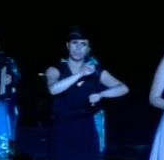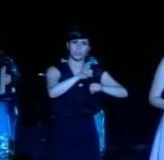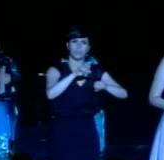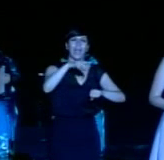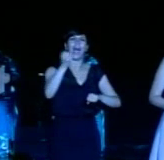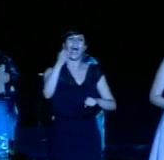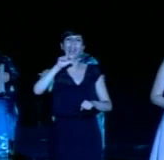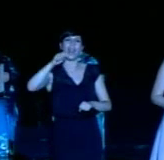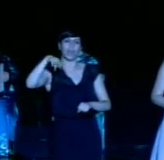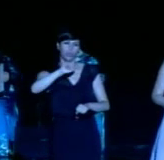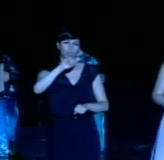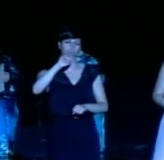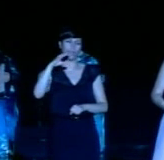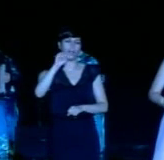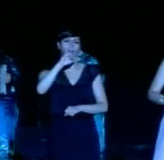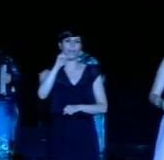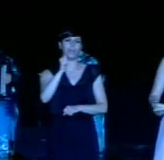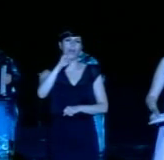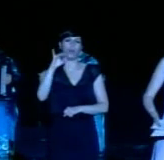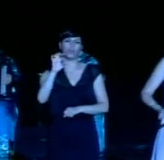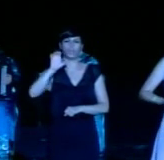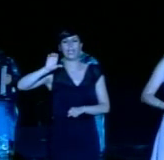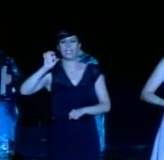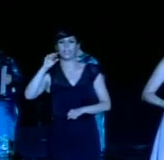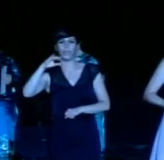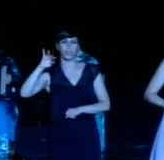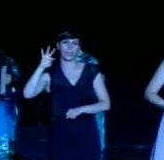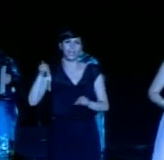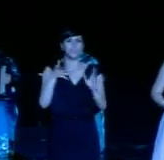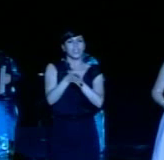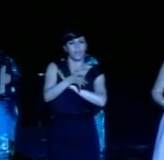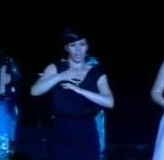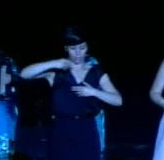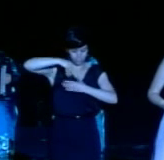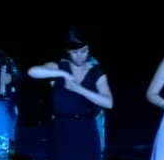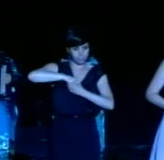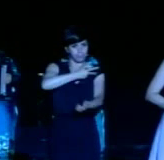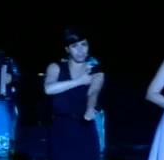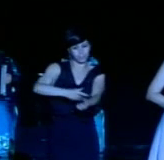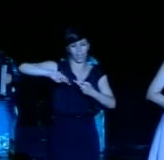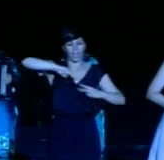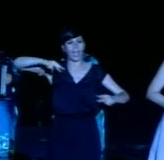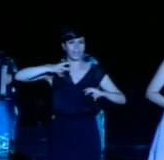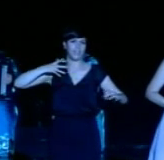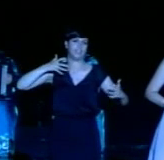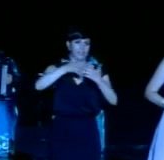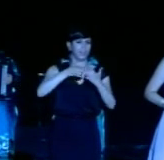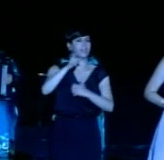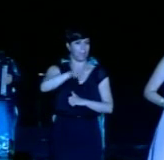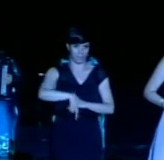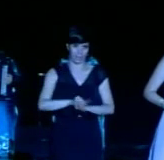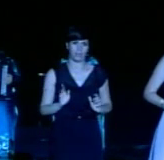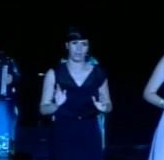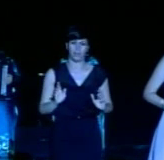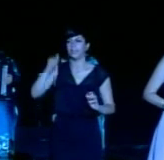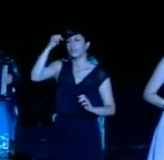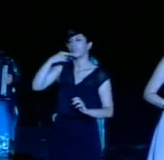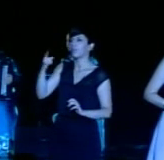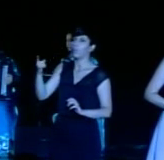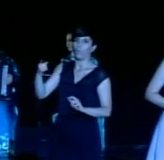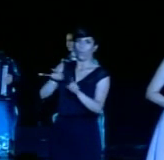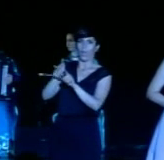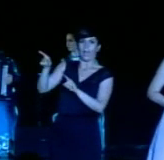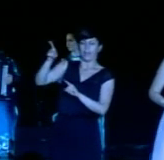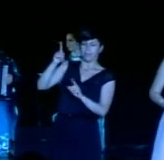de alanos, kazajos y escitas. Es decir, llevan genes guerreros, pero en abundancia. Desde luego no nos van a